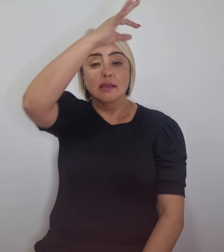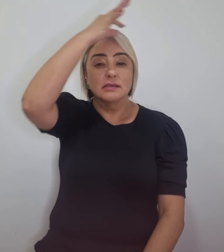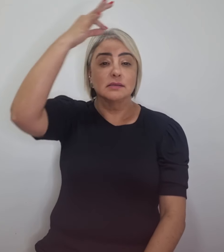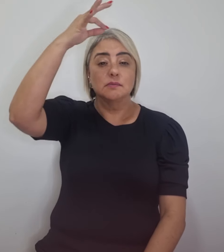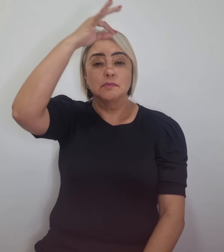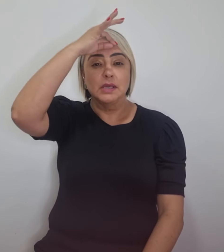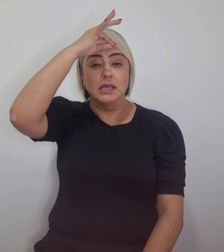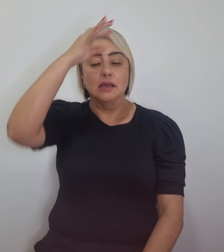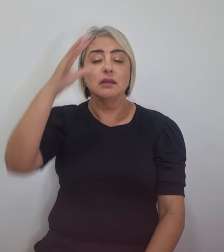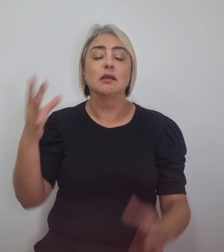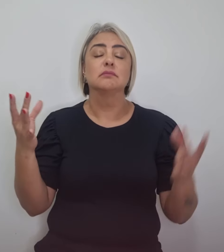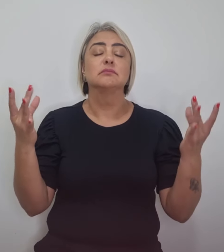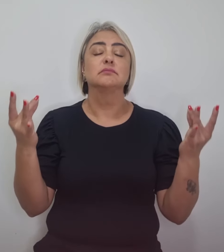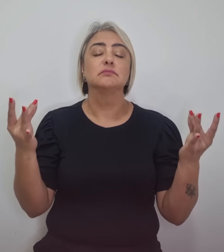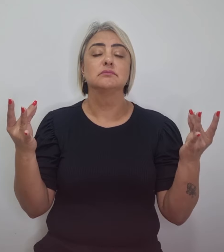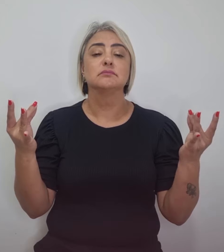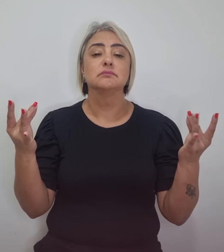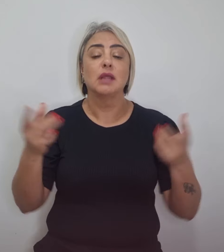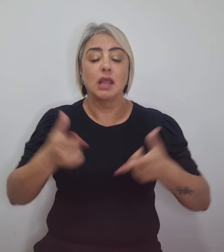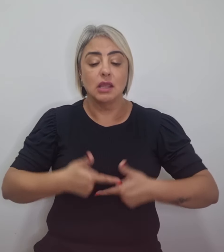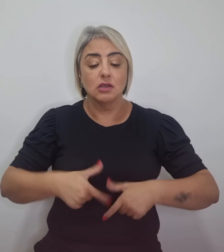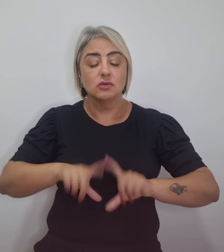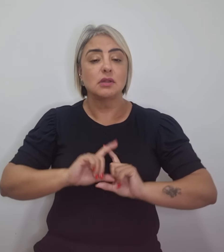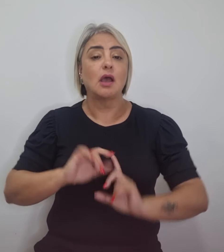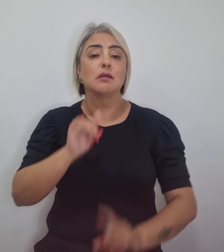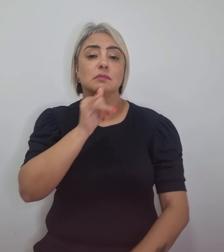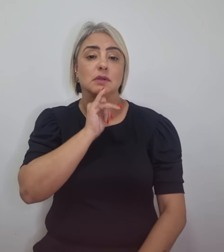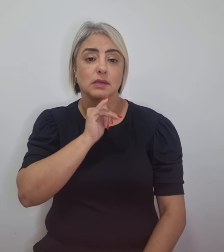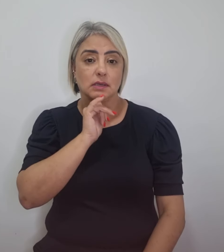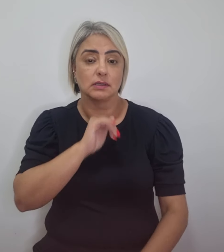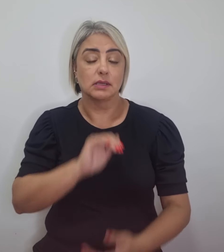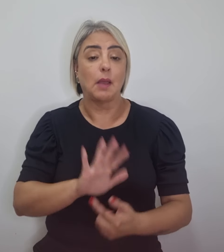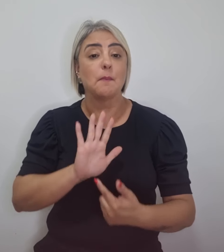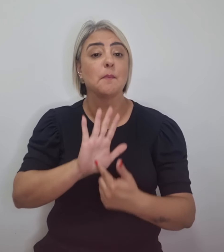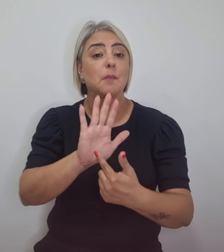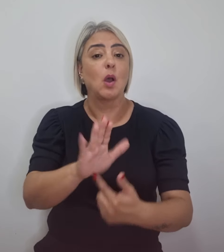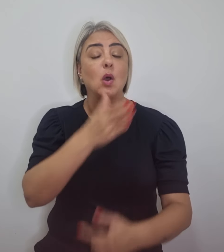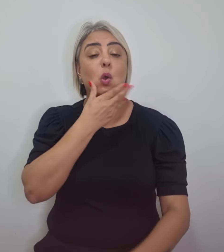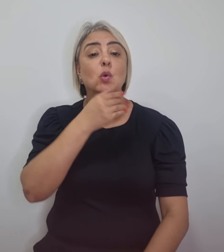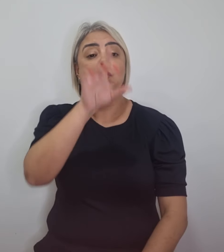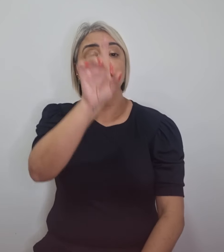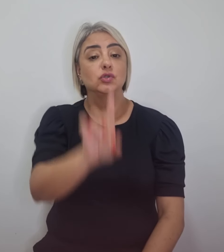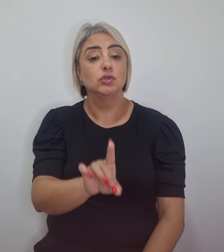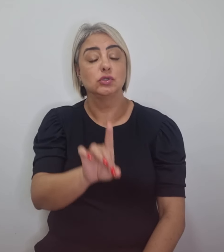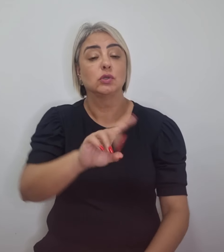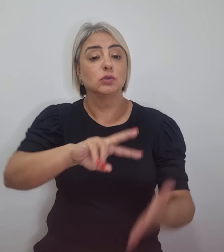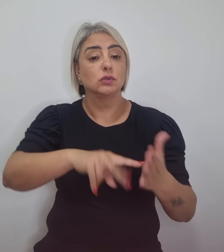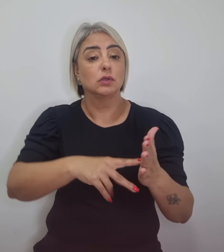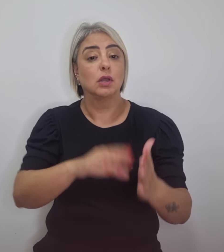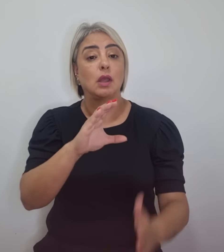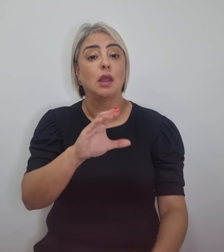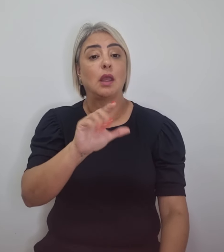budista e judaica, por exemplo. Aponta o diretor do Simpro, Kleber Soares.